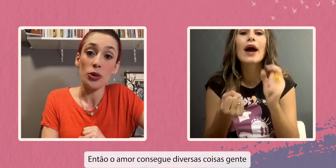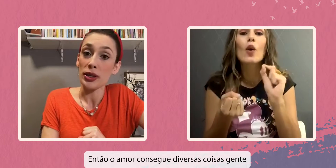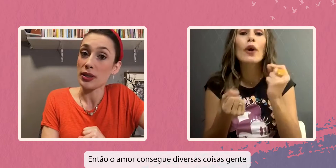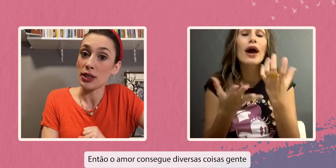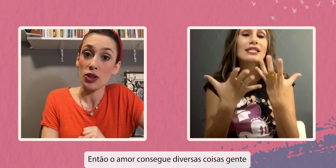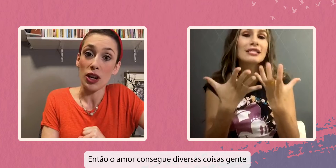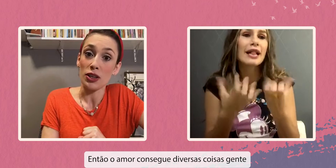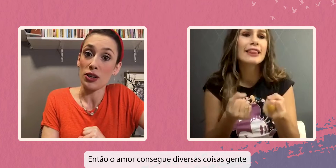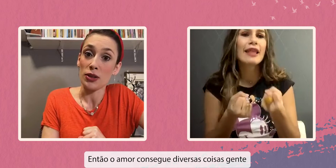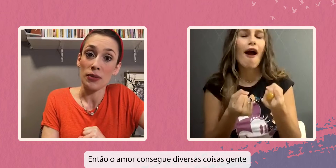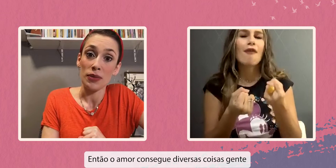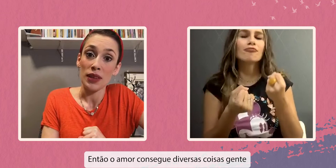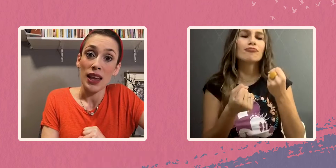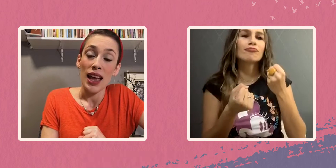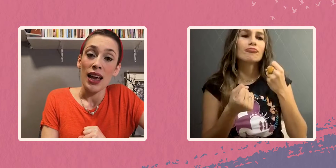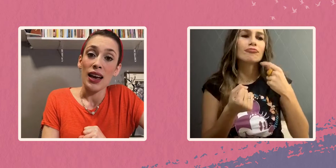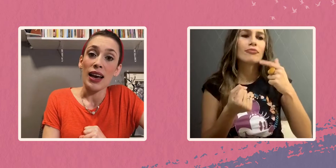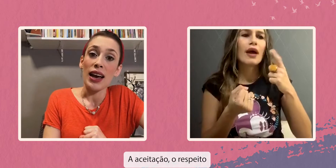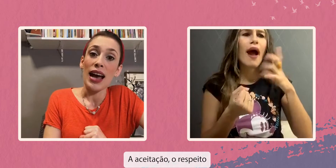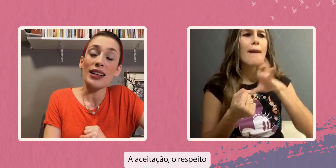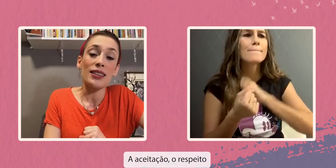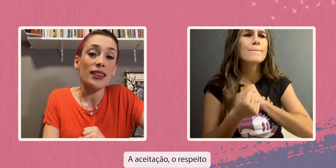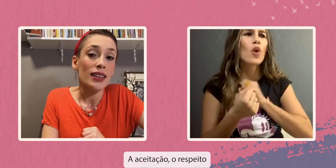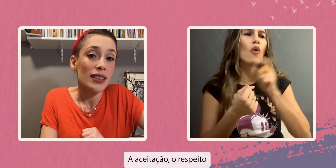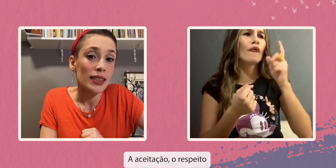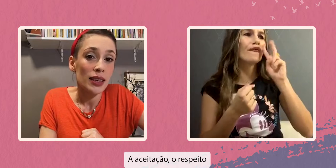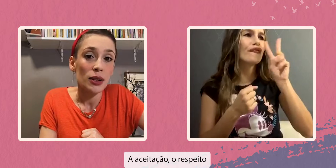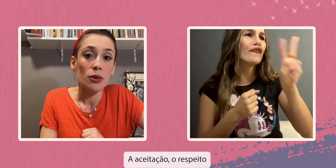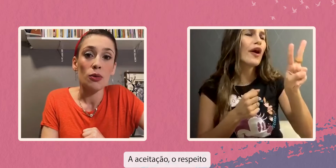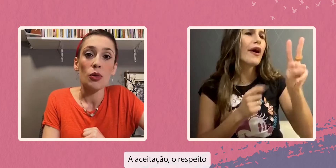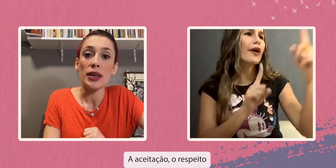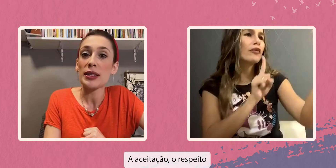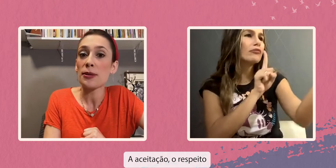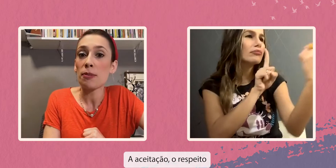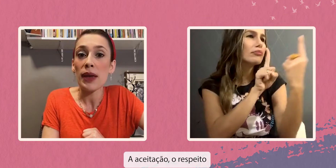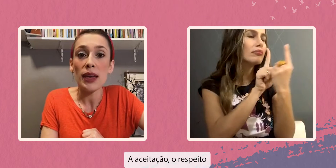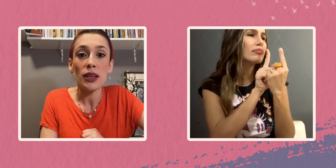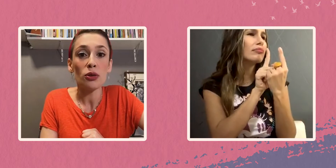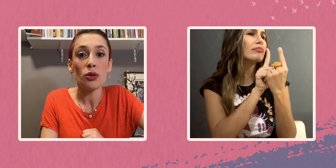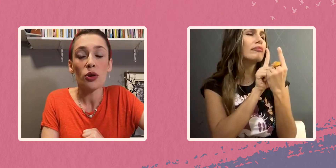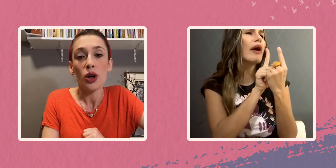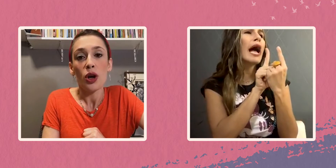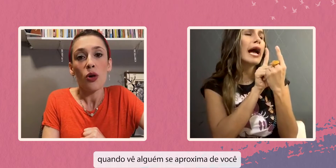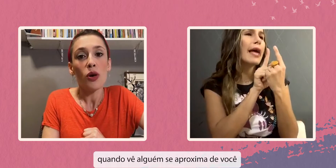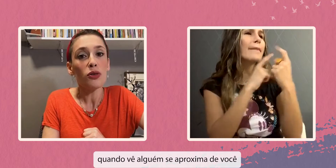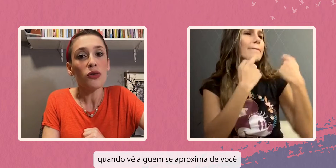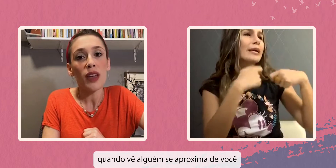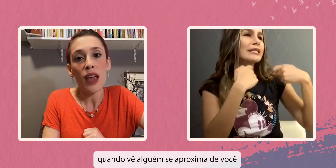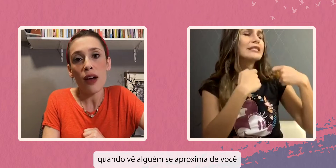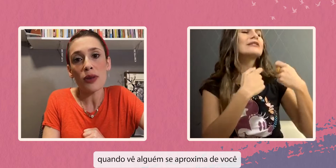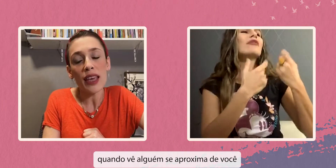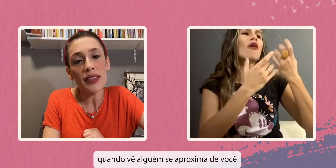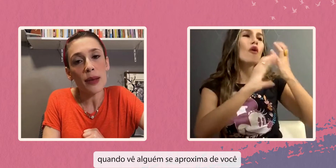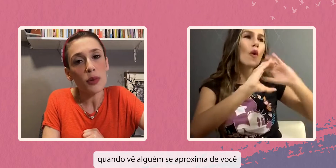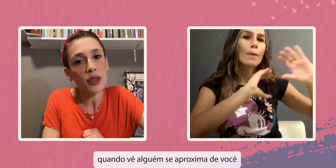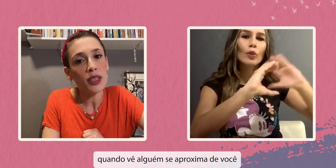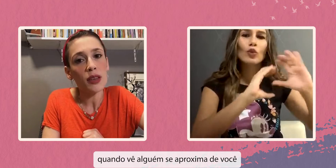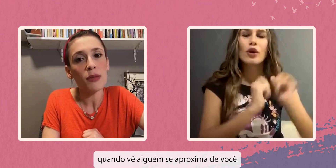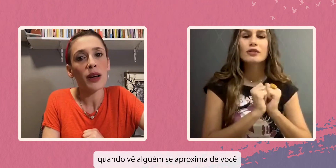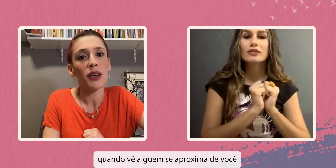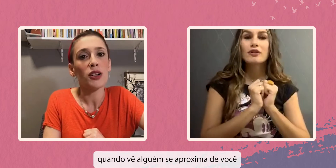diversas coisas, gente. A aceitação, o respeito. Quando vê alguém